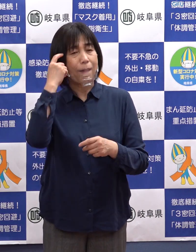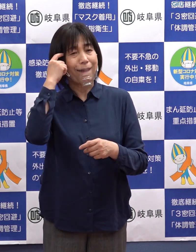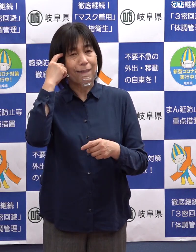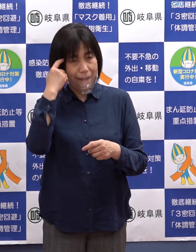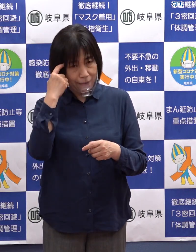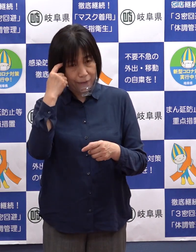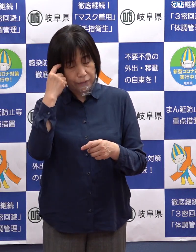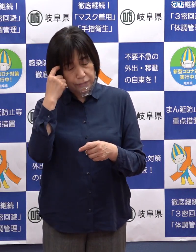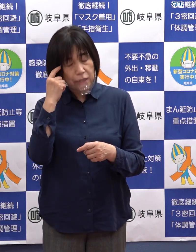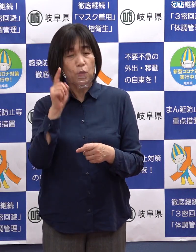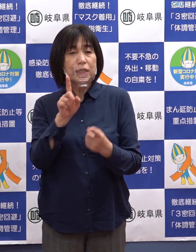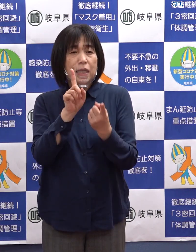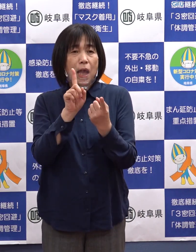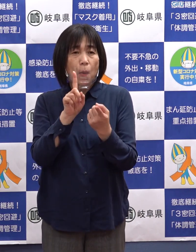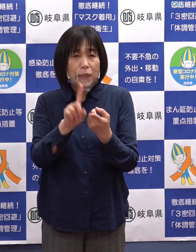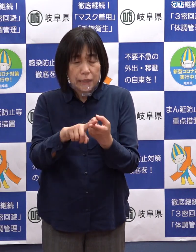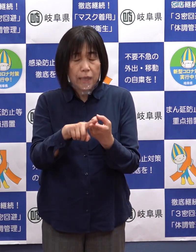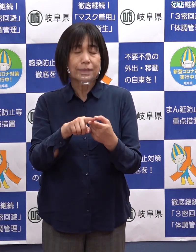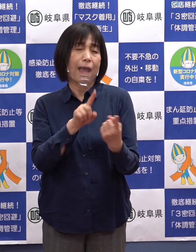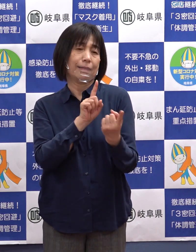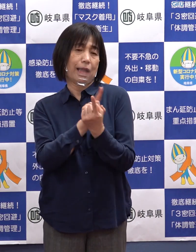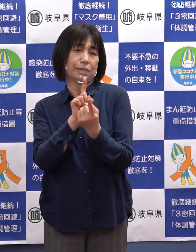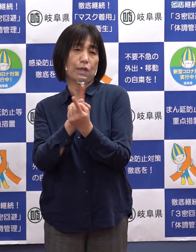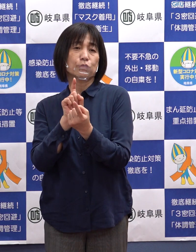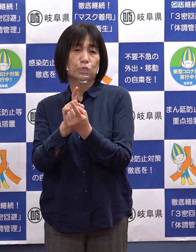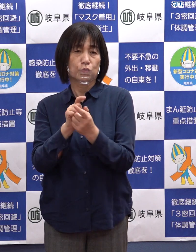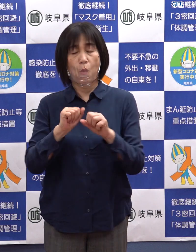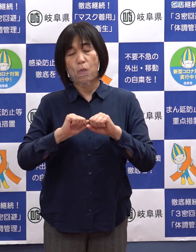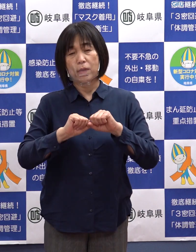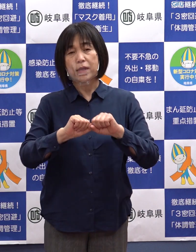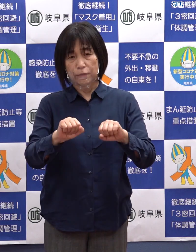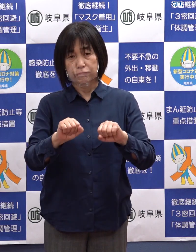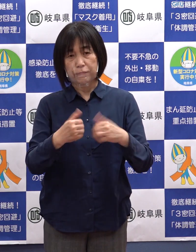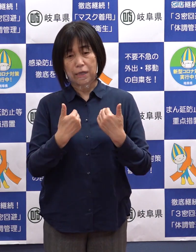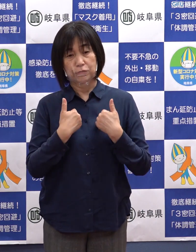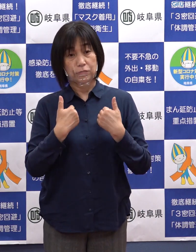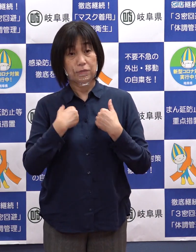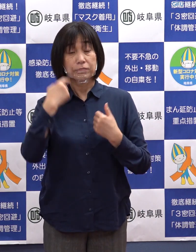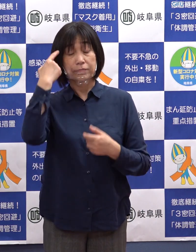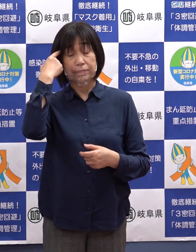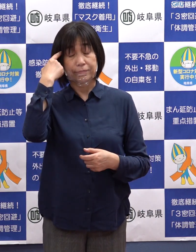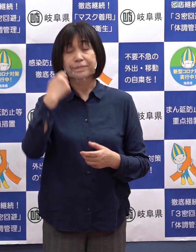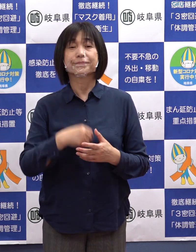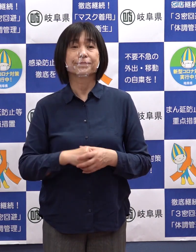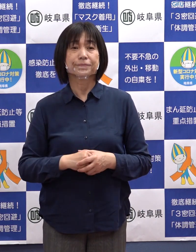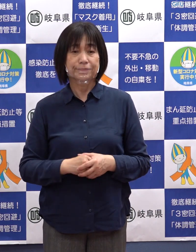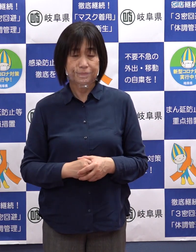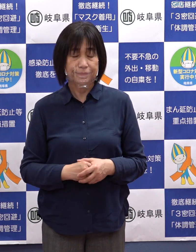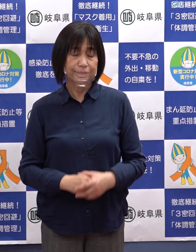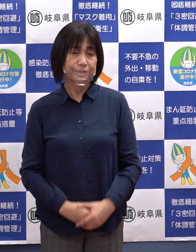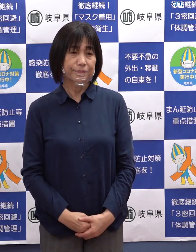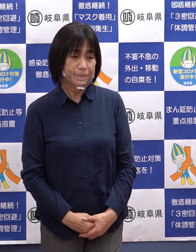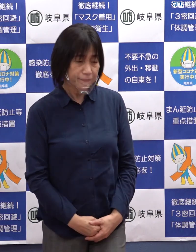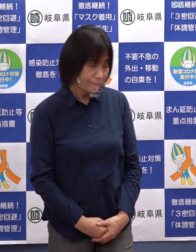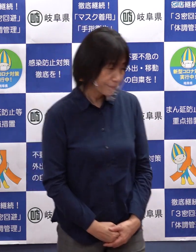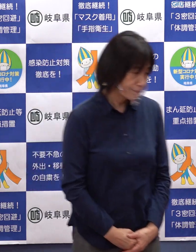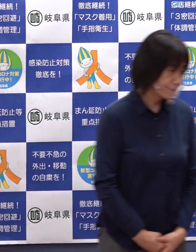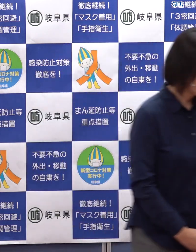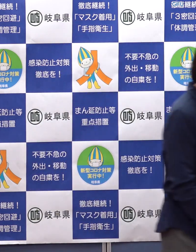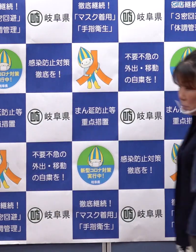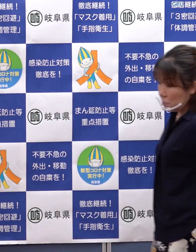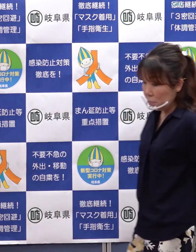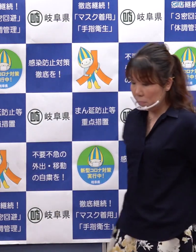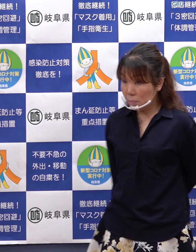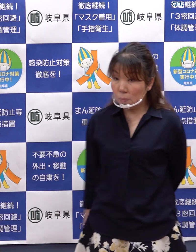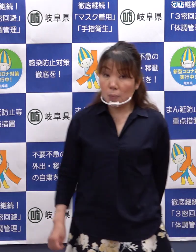策を考えていくということかなということですね。はい、 もう一点、ま